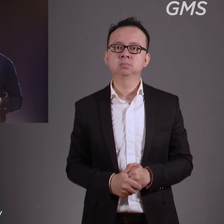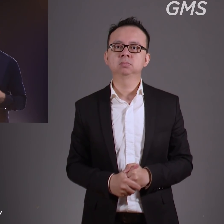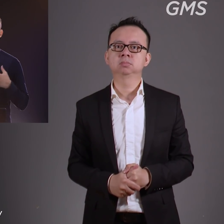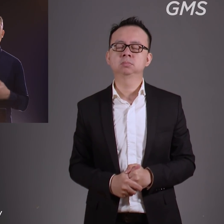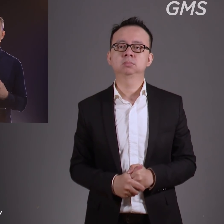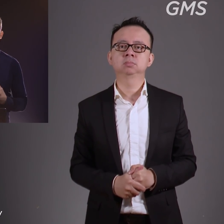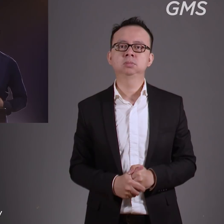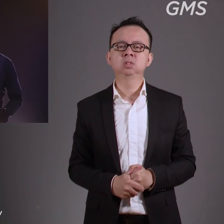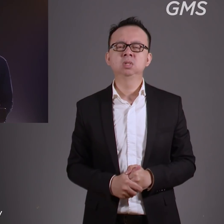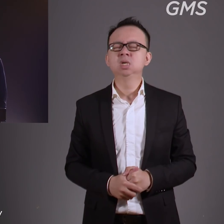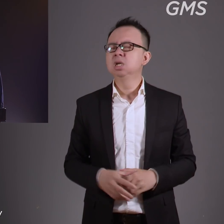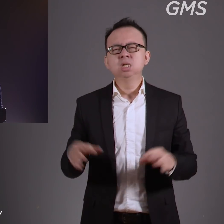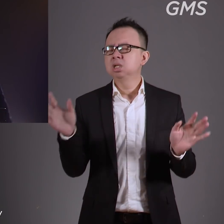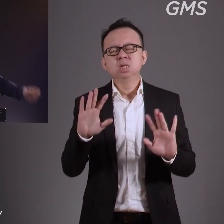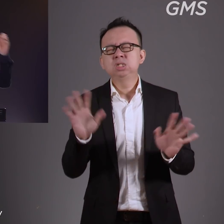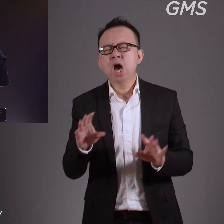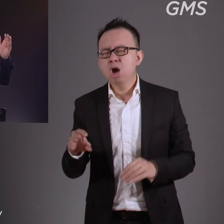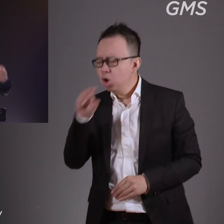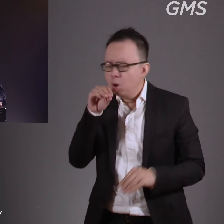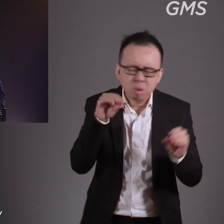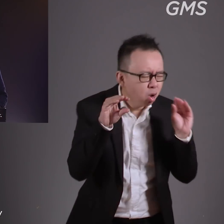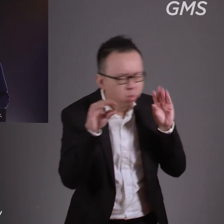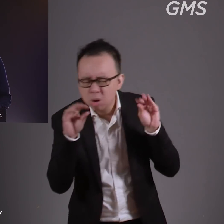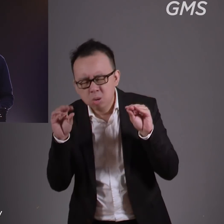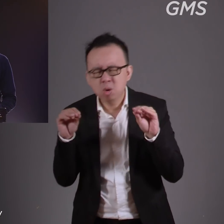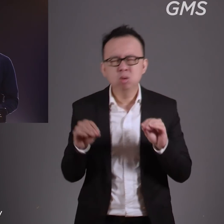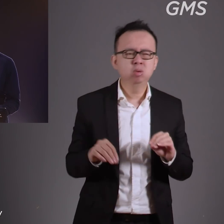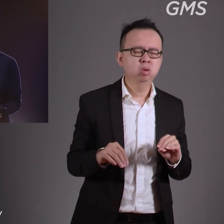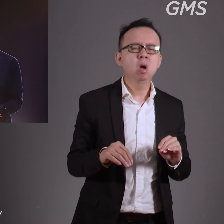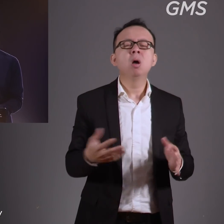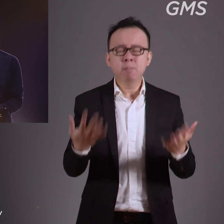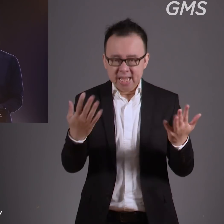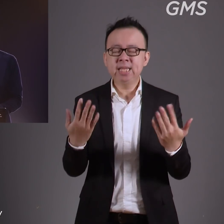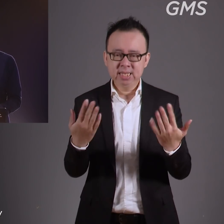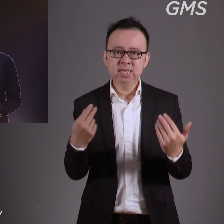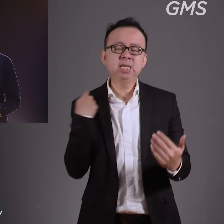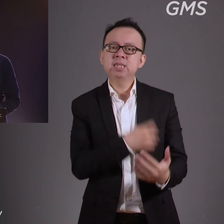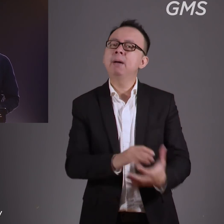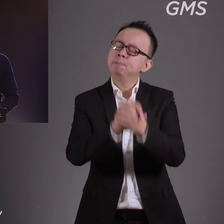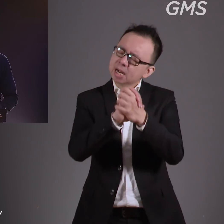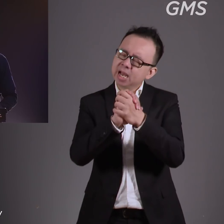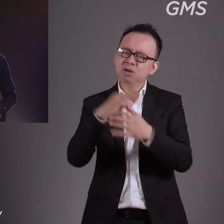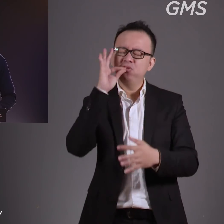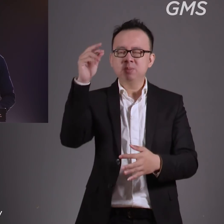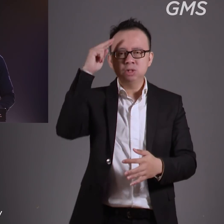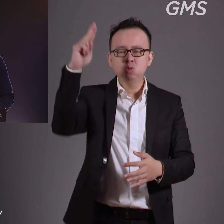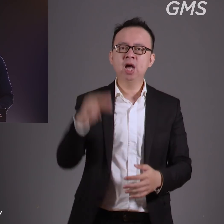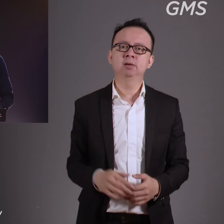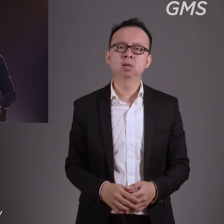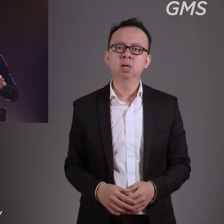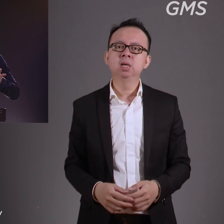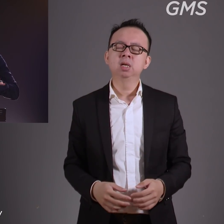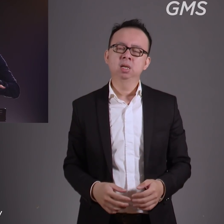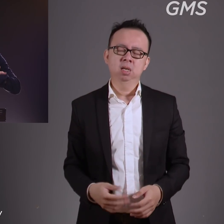Jangan mengeluh itu percuma. Jangan perhatikan masalahnya. Pegang firman Tuhan, klaim untuk keluargamu. Katakan,